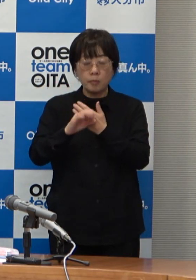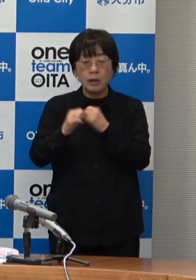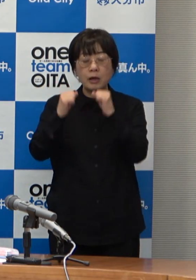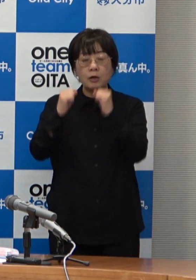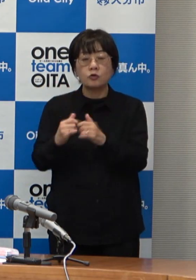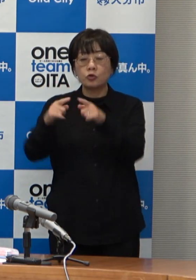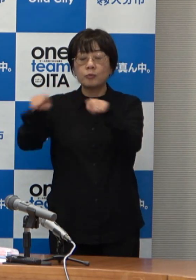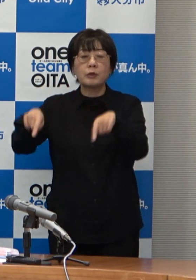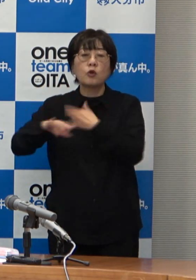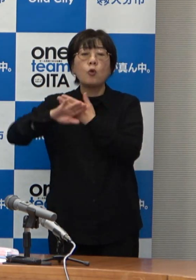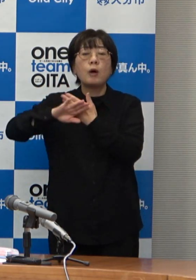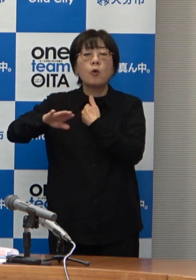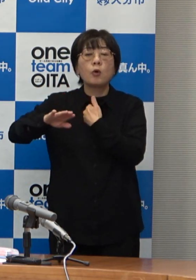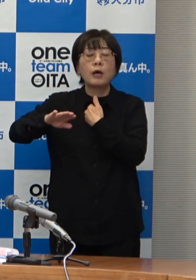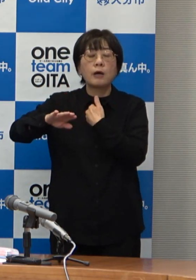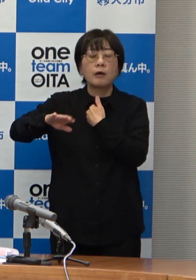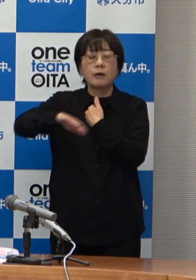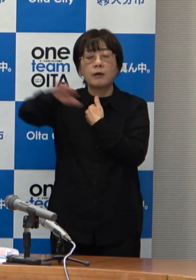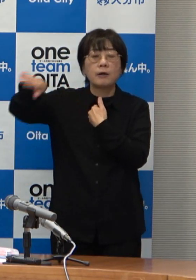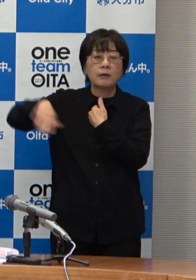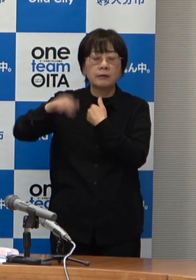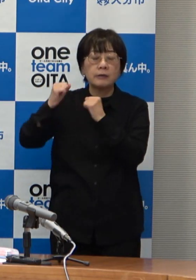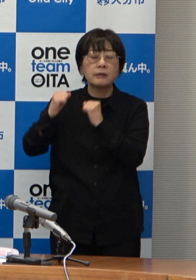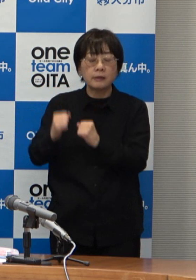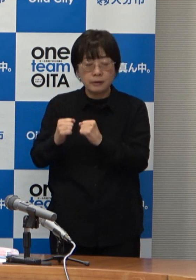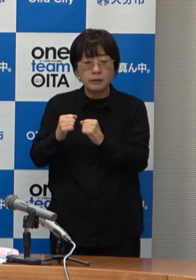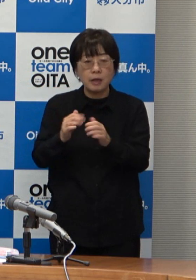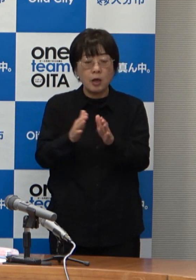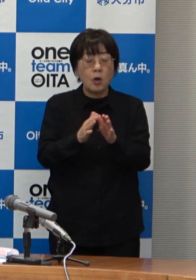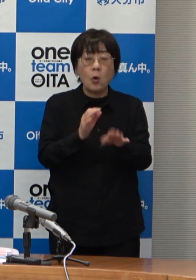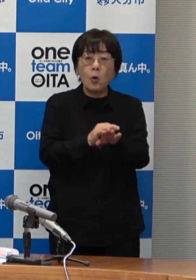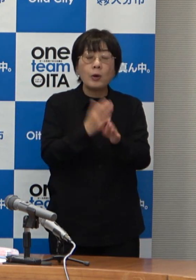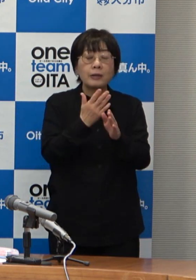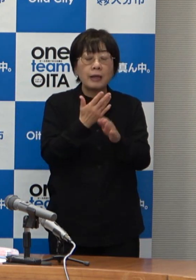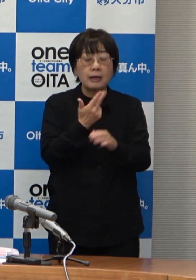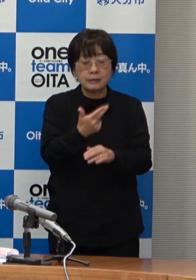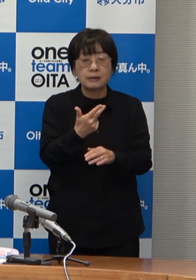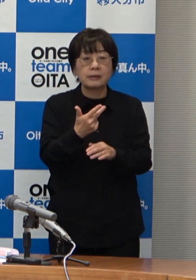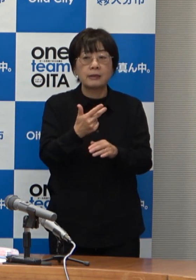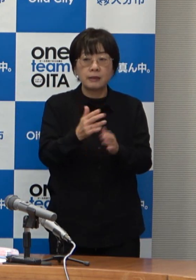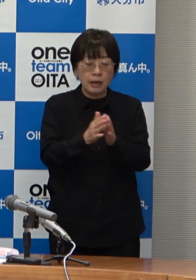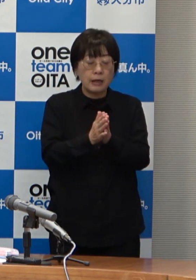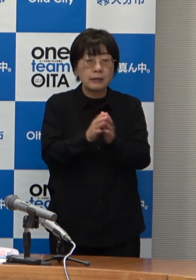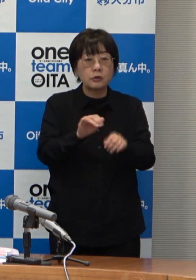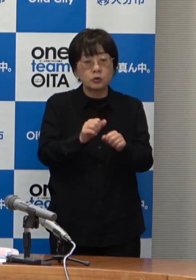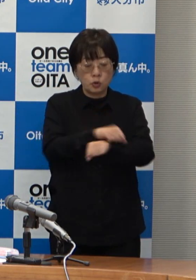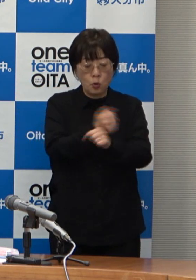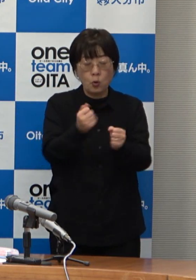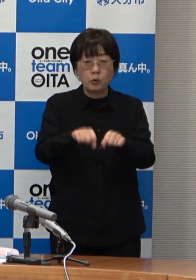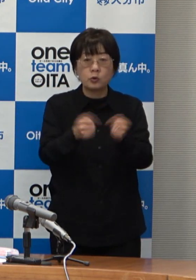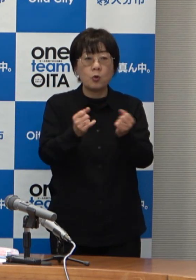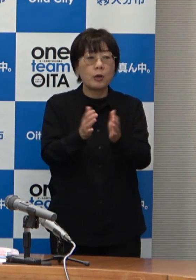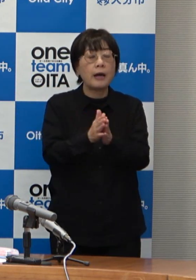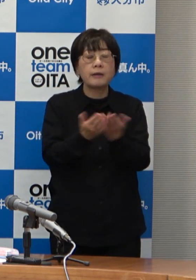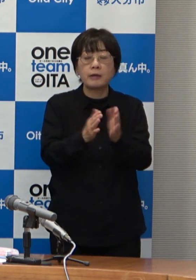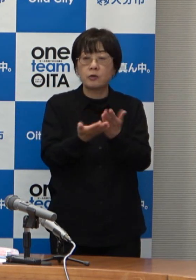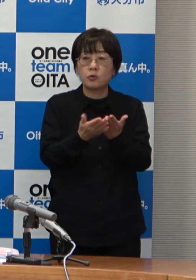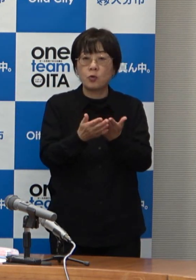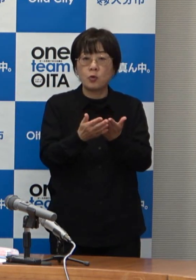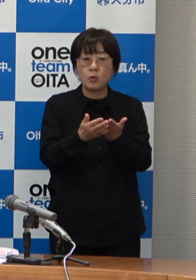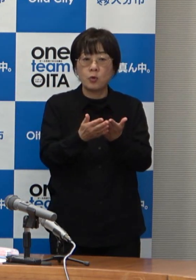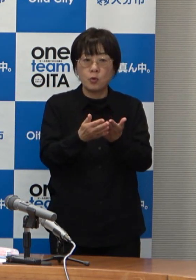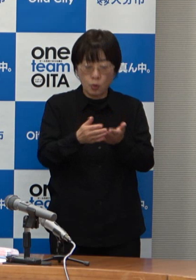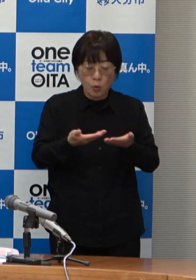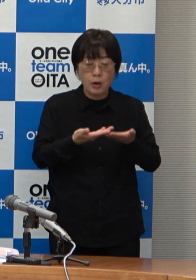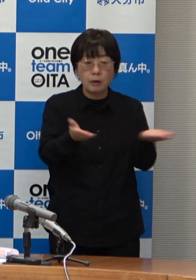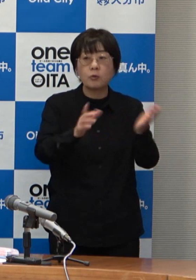が障害者手帳の交付してるっていうものはあのそれを突合と言いますか手入力でやっていかなきゃ